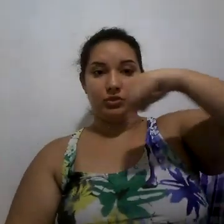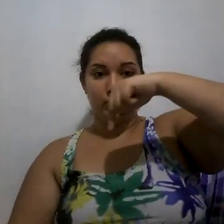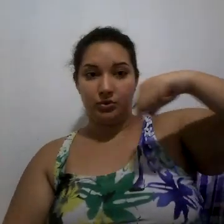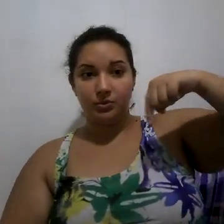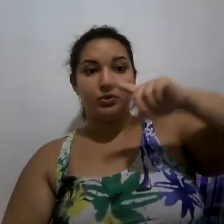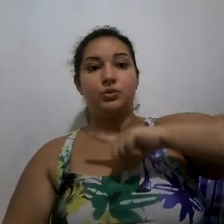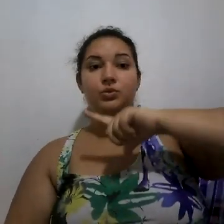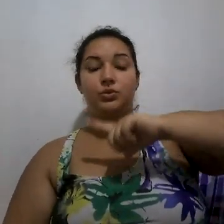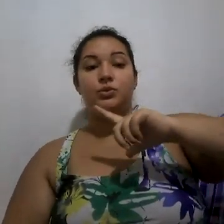tenho